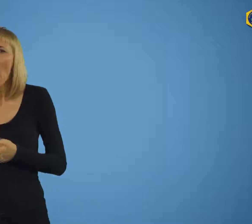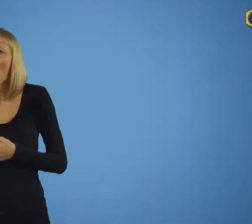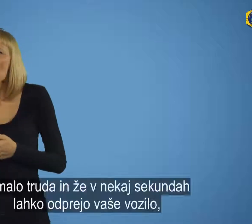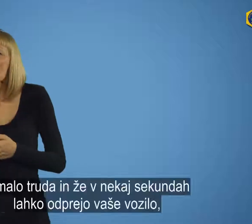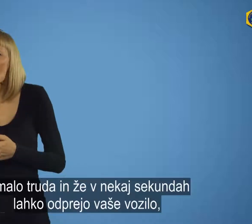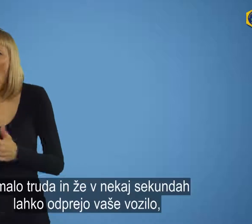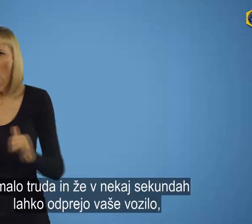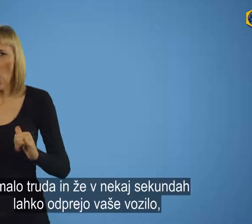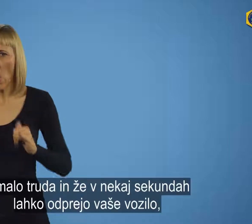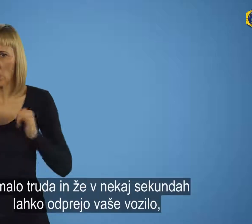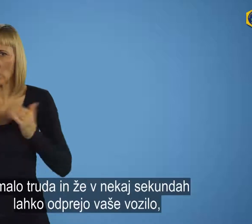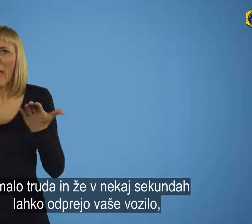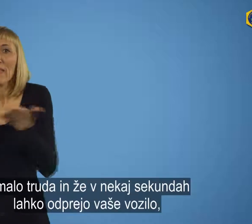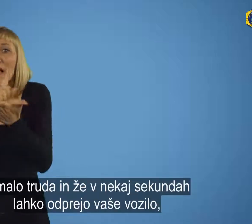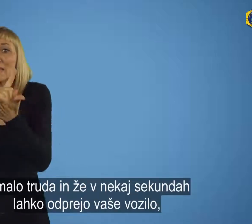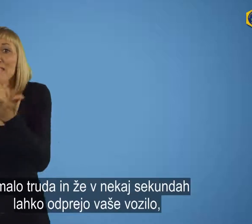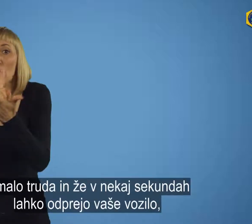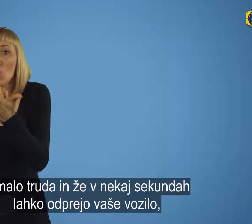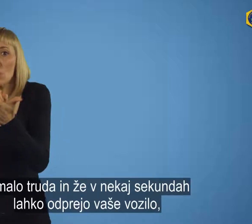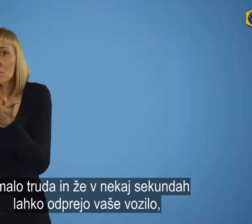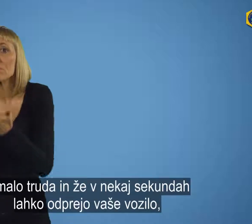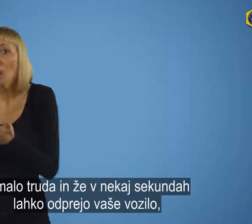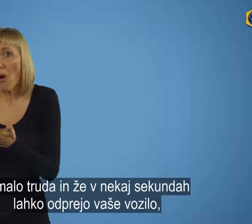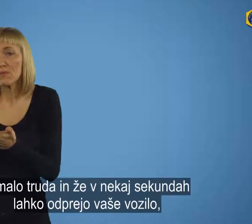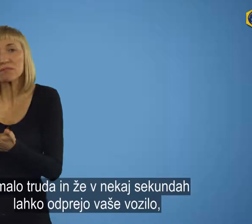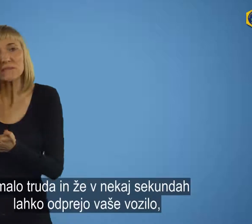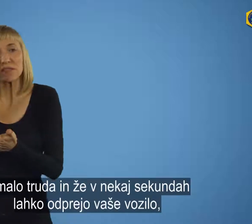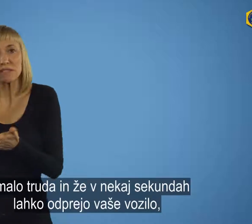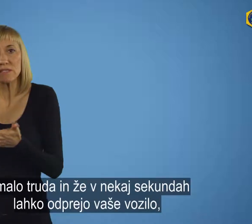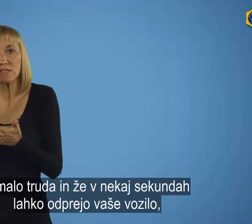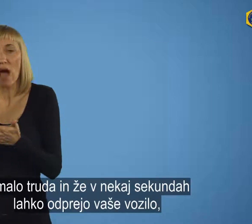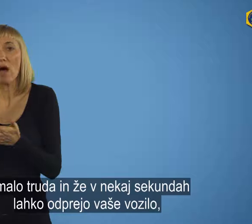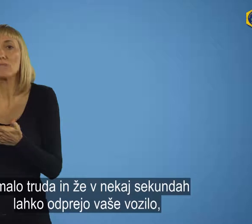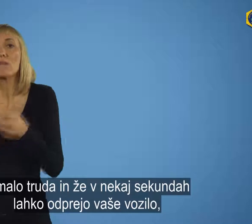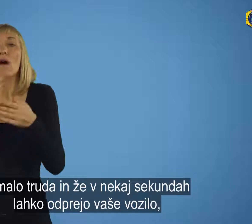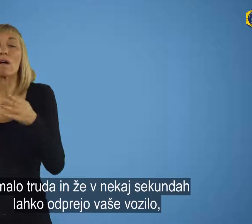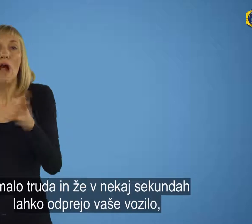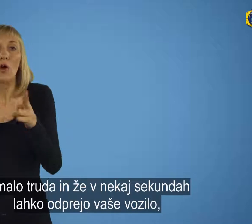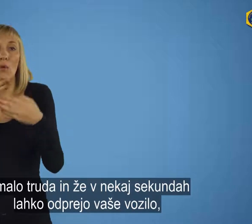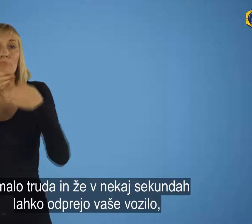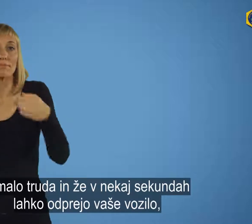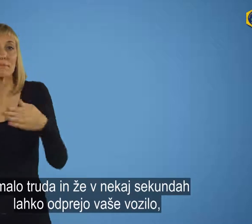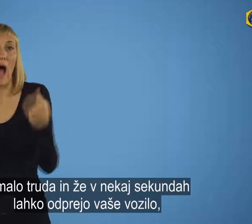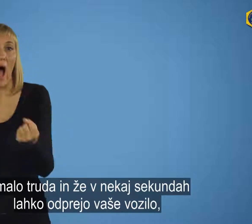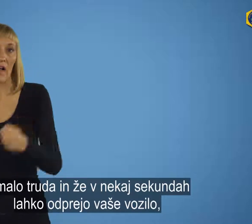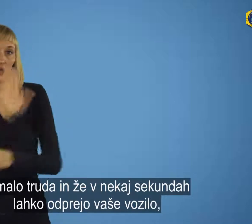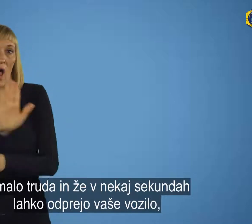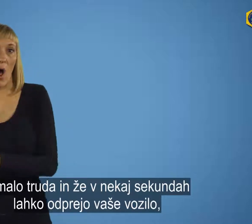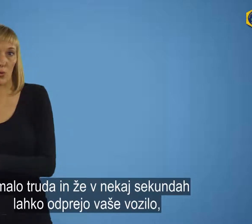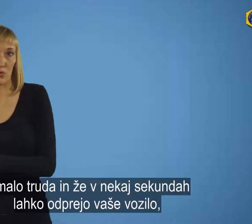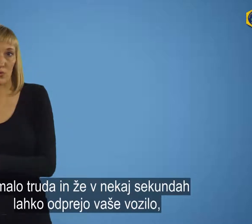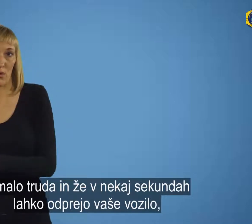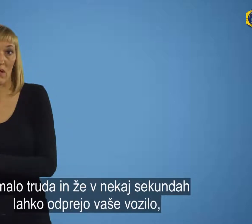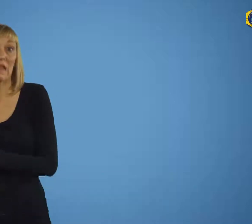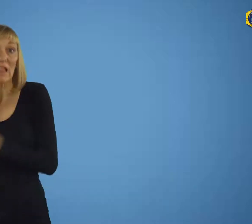Z malo truda in že v nekaj sekundah lahko odprejo vaše vozilo, v katerem imate morda mobitel,